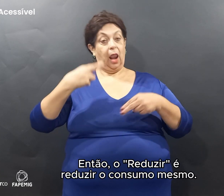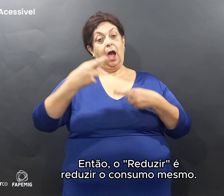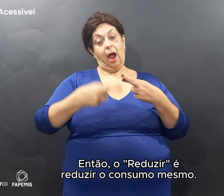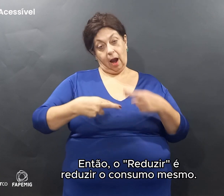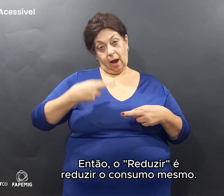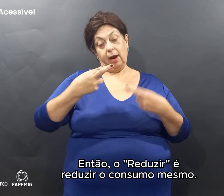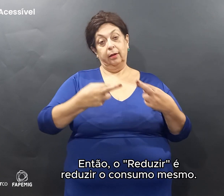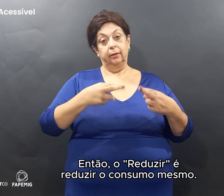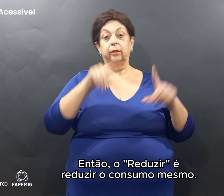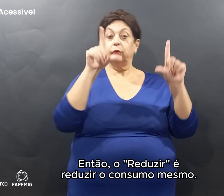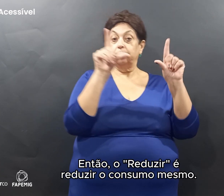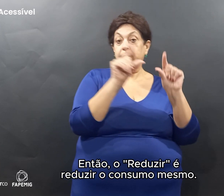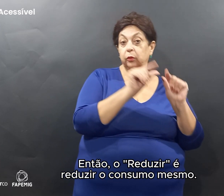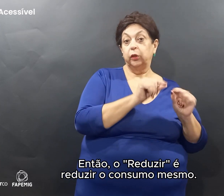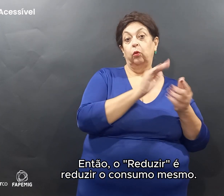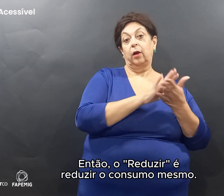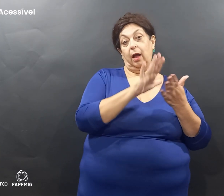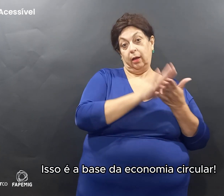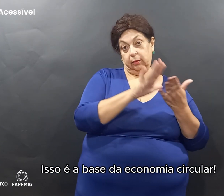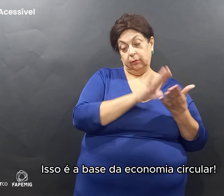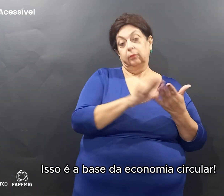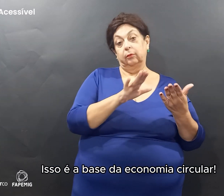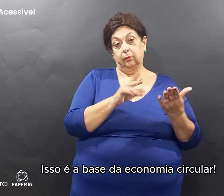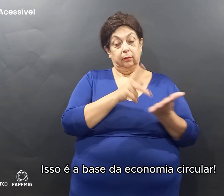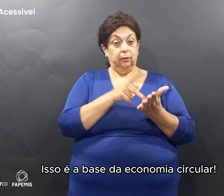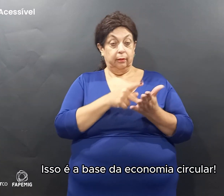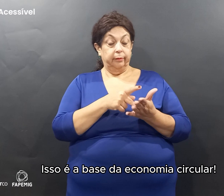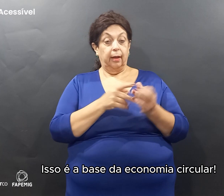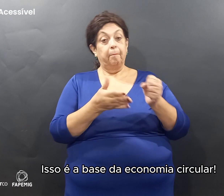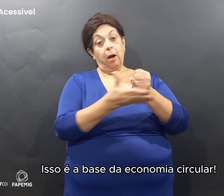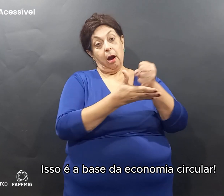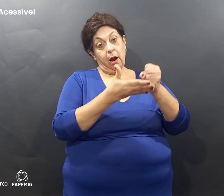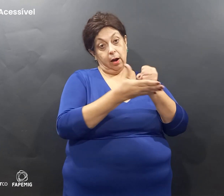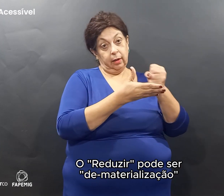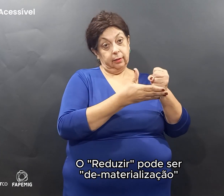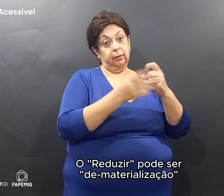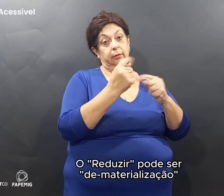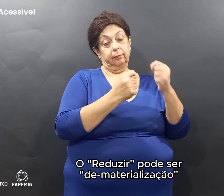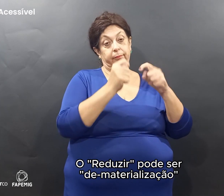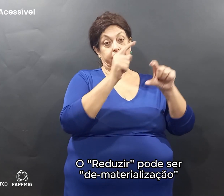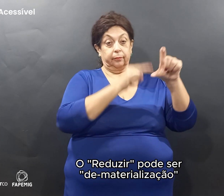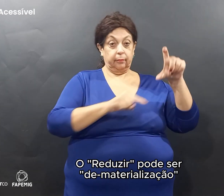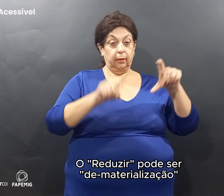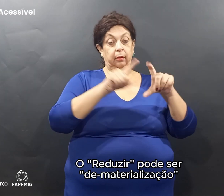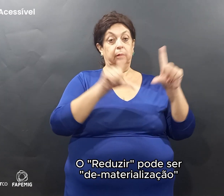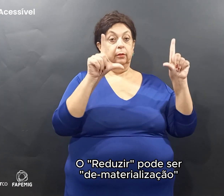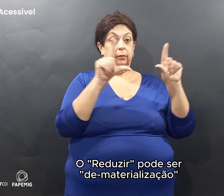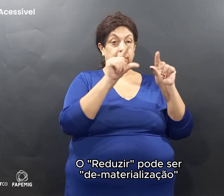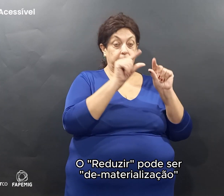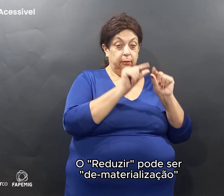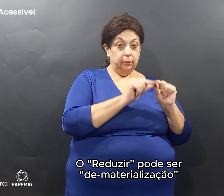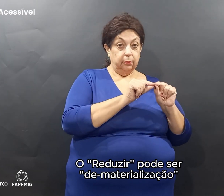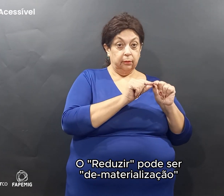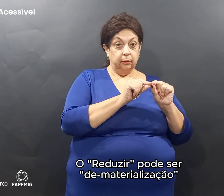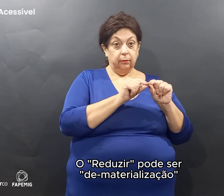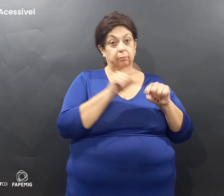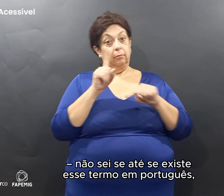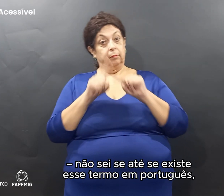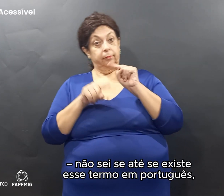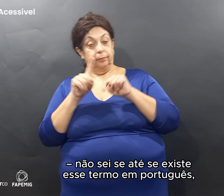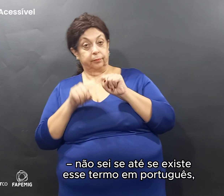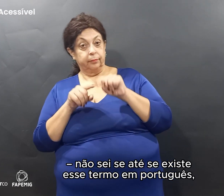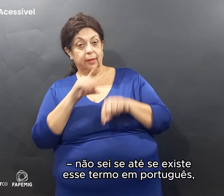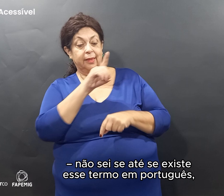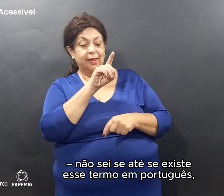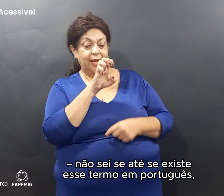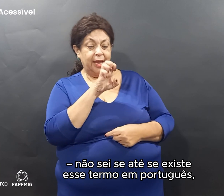Então, o reduzir é reduzir o consumo mesmo, né? Isso é a base assim, da economia circular. O reduzir pode ser dematerialização, né? Eu não